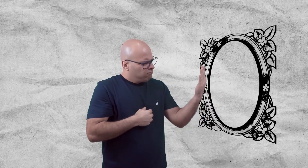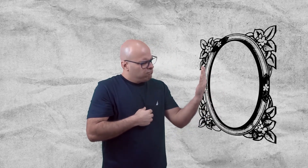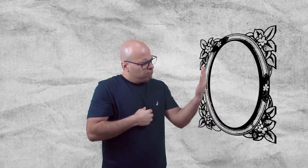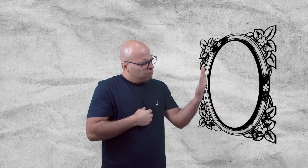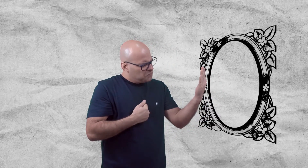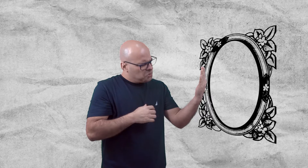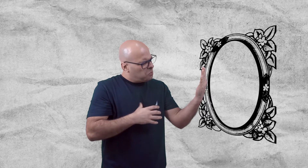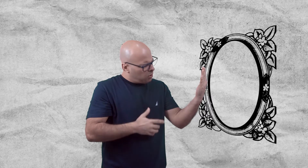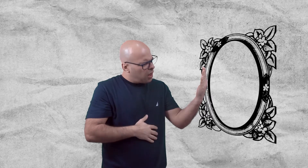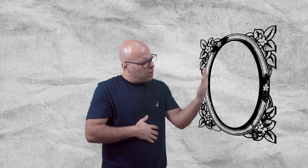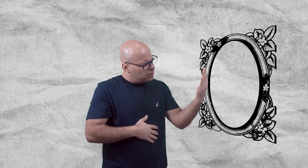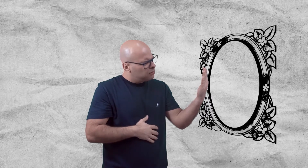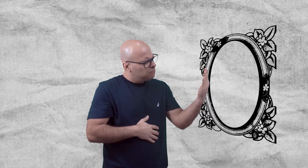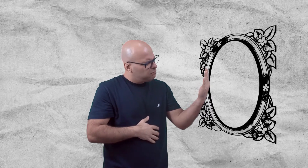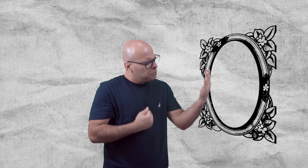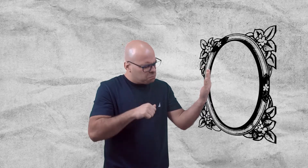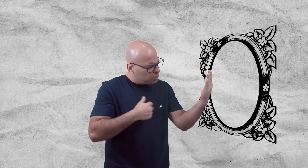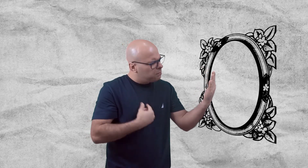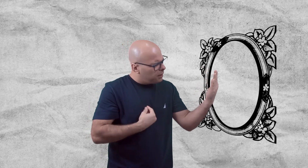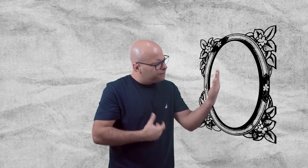eu preciso de coragem. Preciso mudar minha vida.